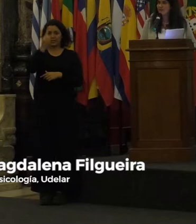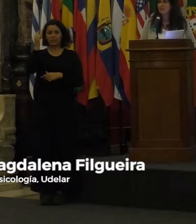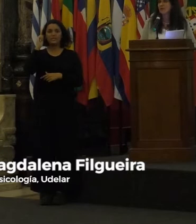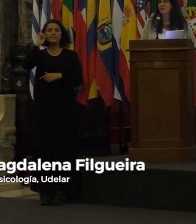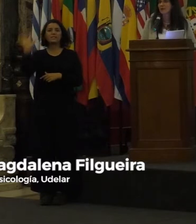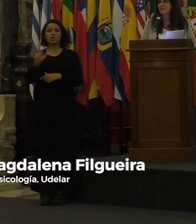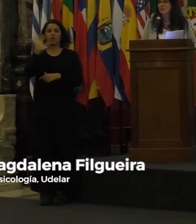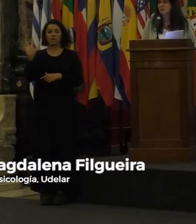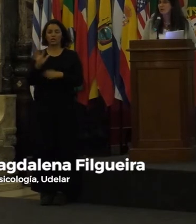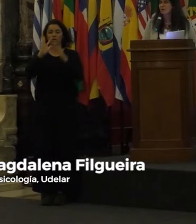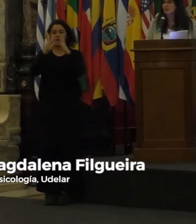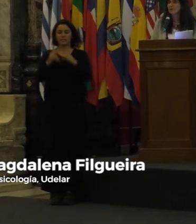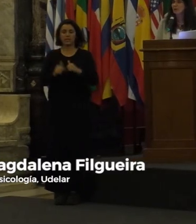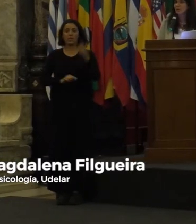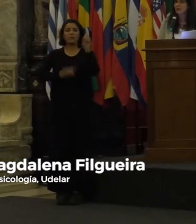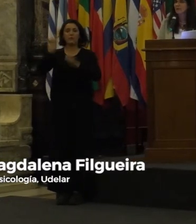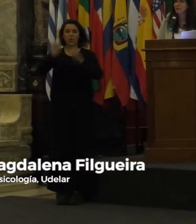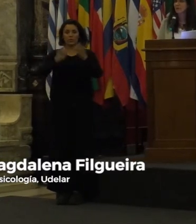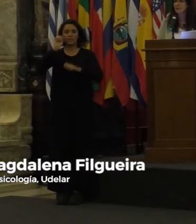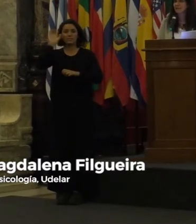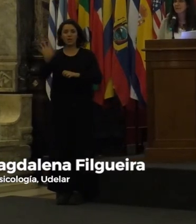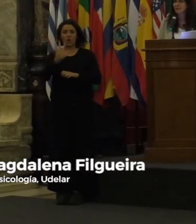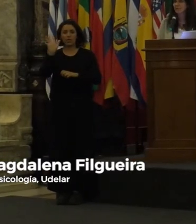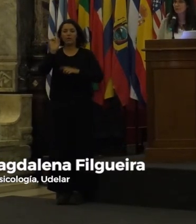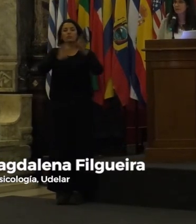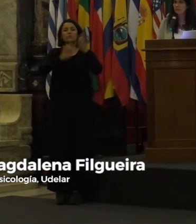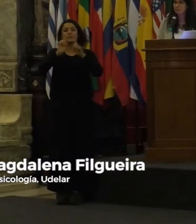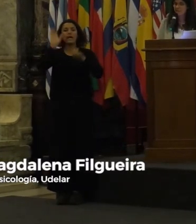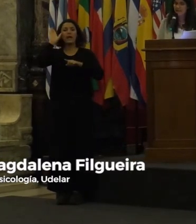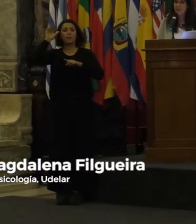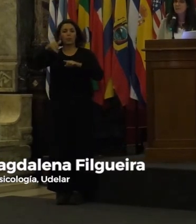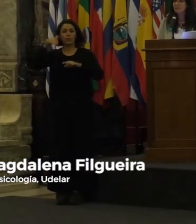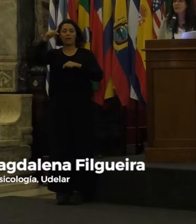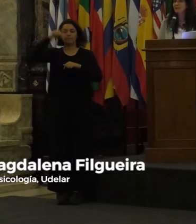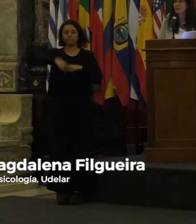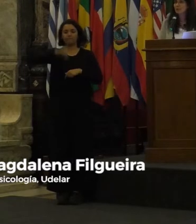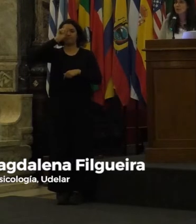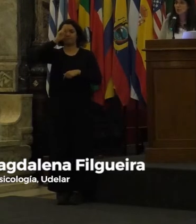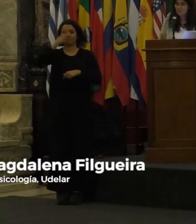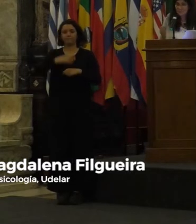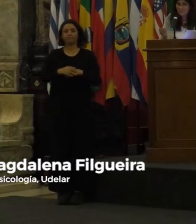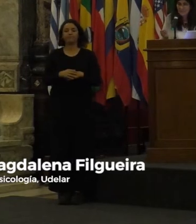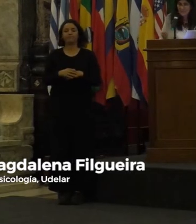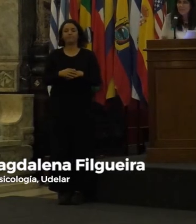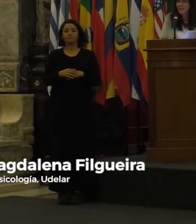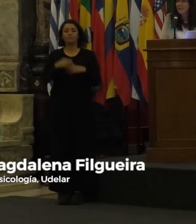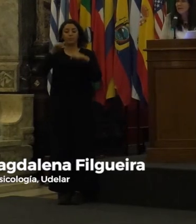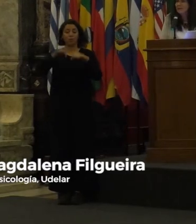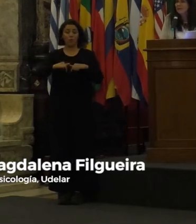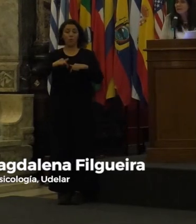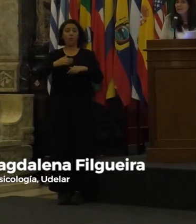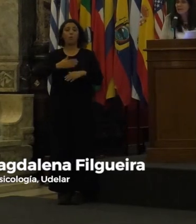Psicología, organizado por la Facultad de Psicología, Universidad de la República. Vamos a tener el gusto